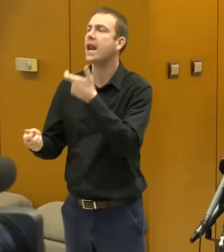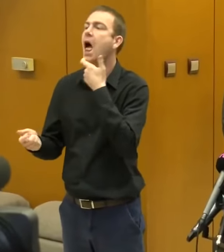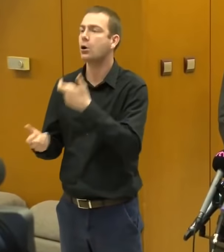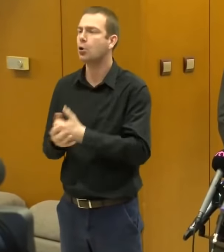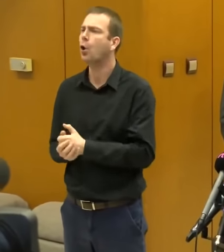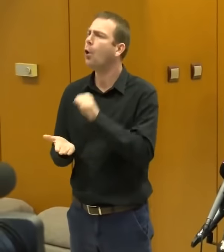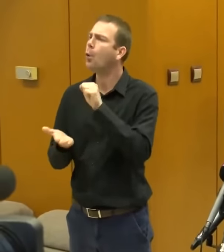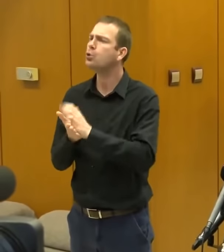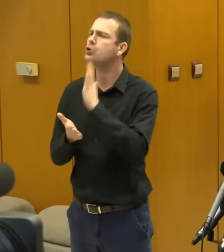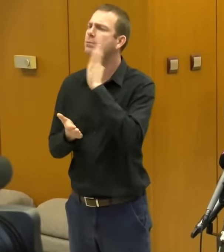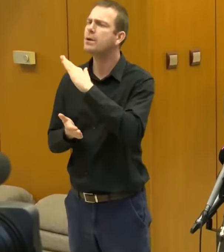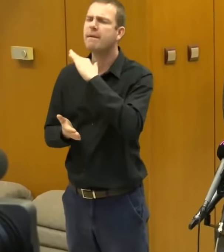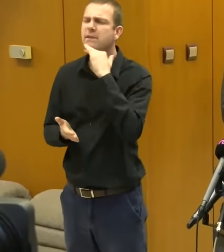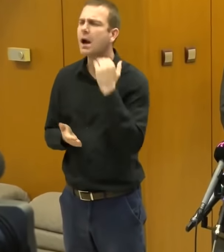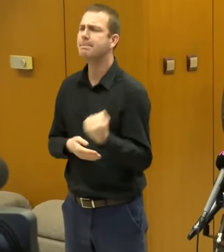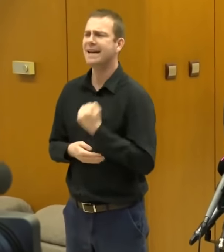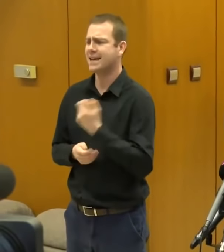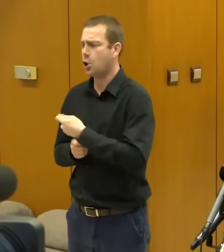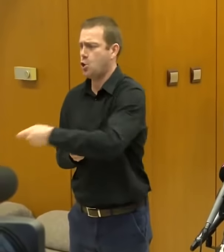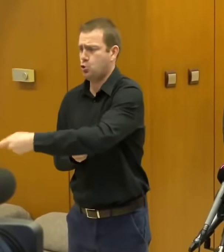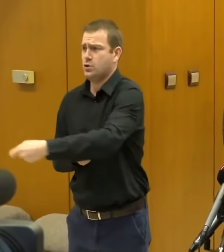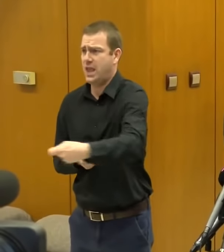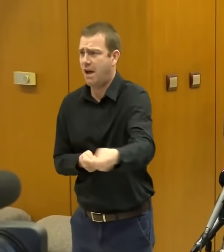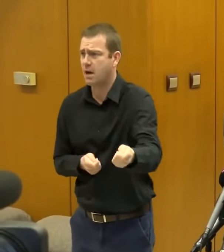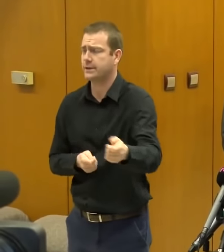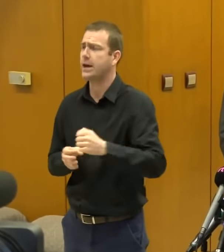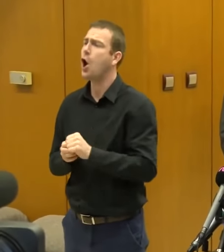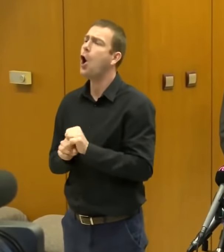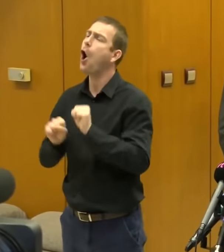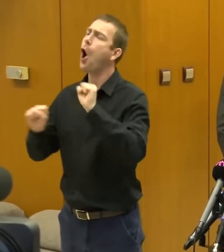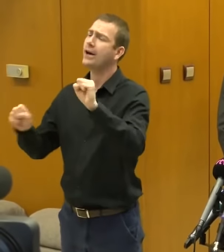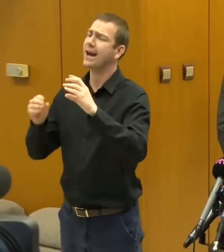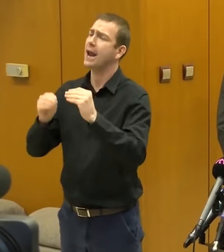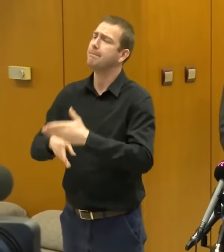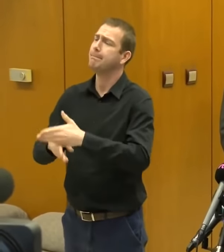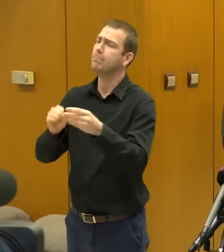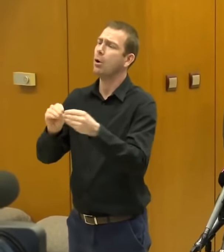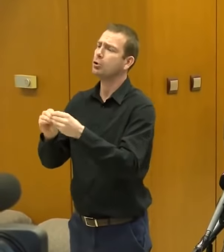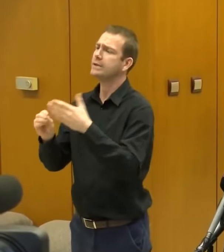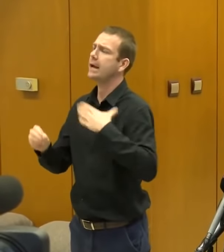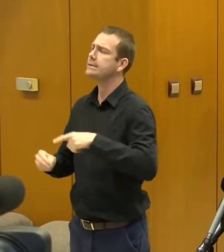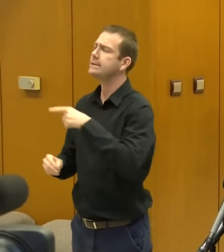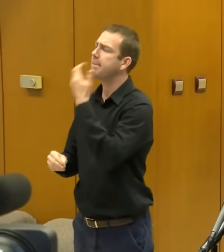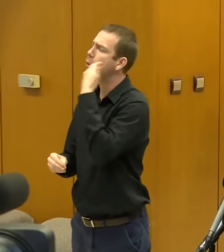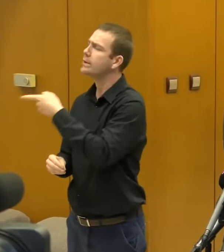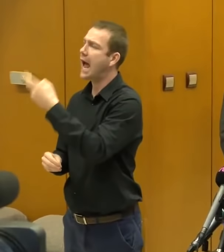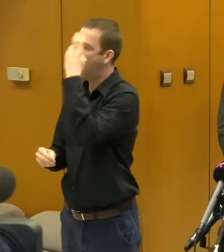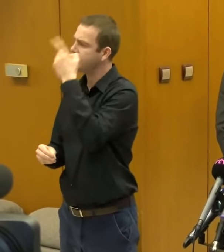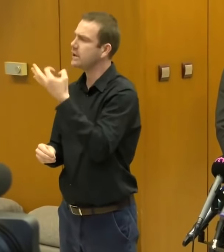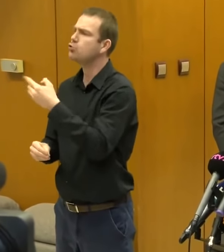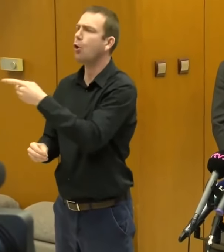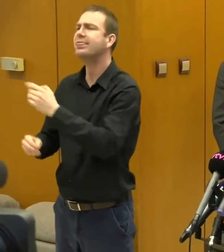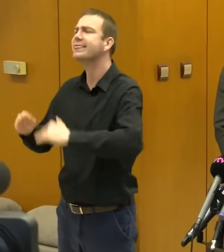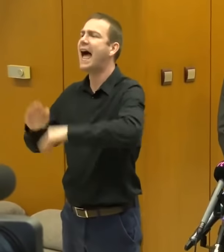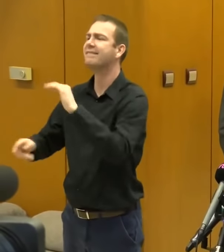postupovať veľmi rýchle, promptne, aby sme ochranné pomôcky doručili tým ľuďom, ktorí sú v prvej línii.